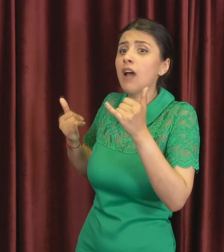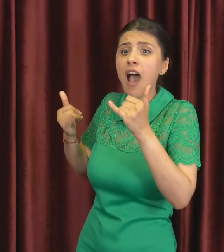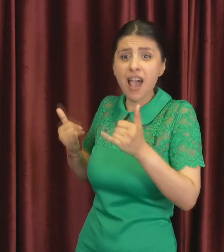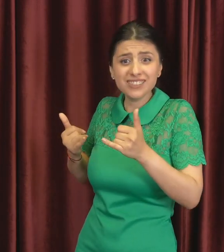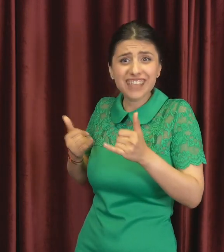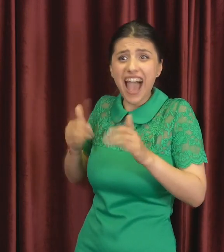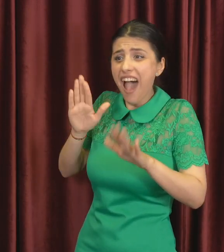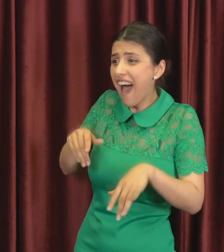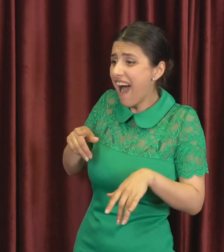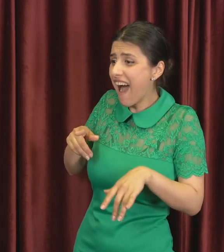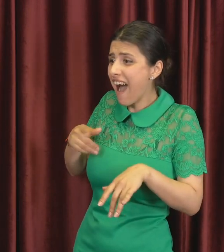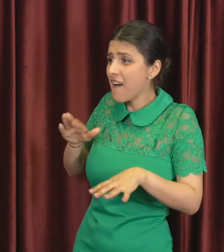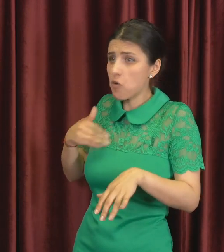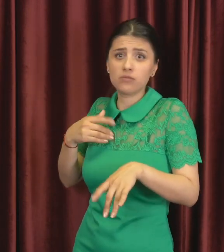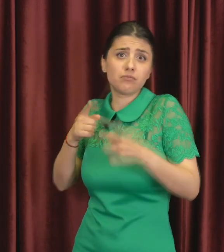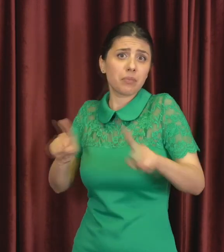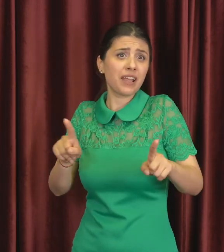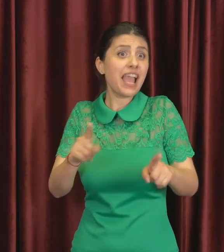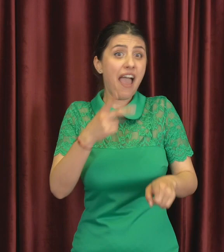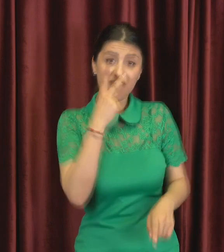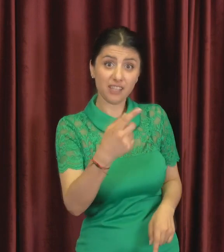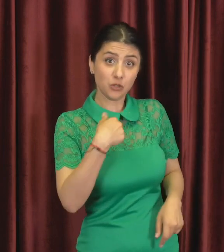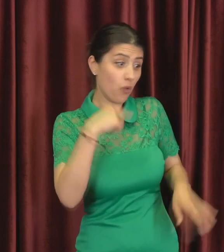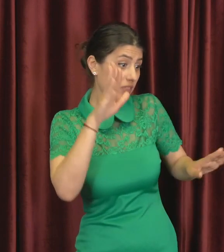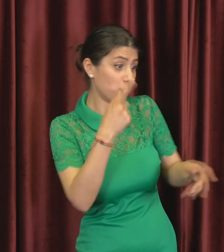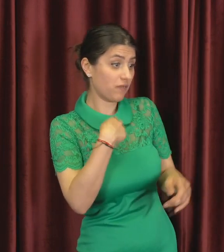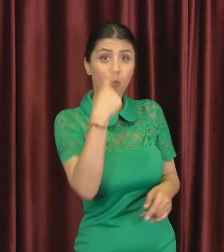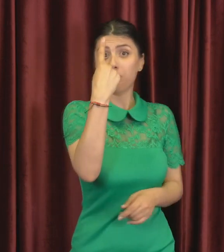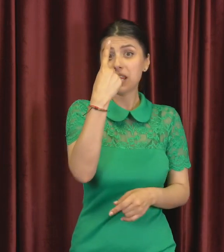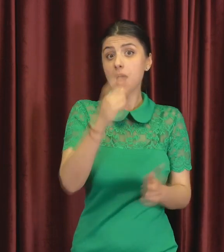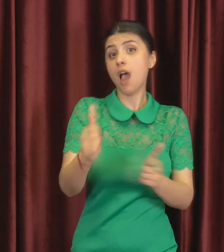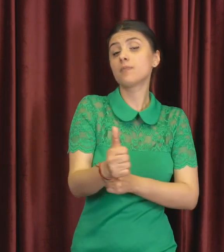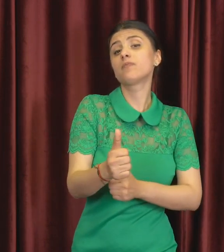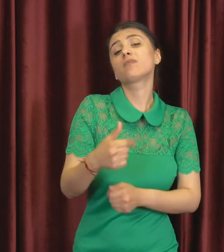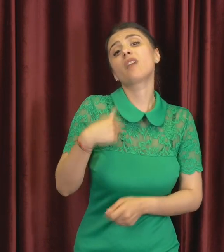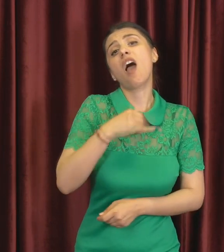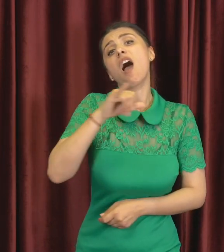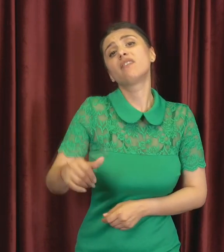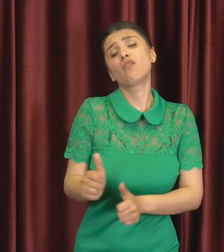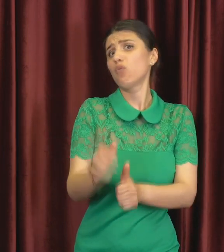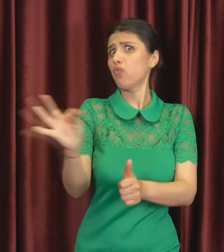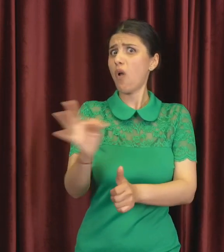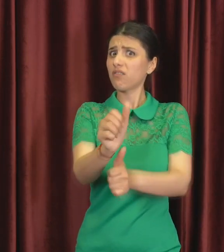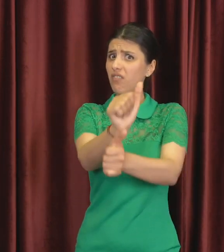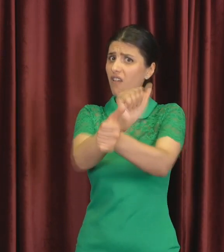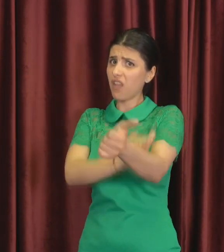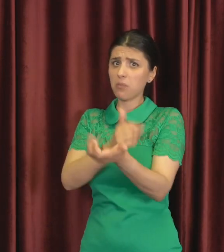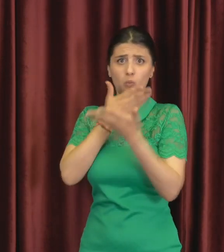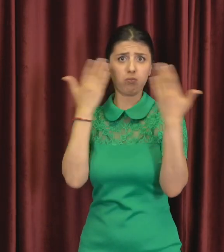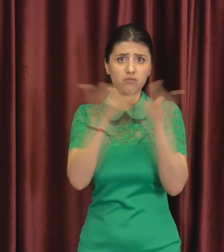Azi a fost o excepție. Vezi, eu trebuia să fiu prima. Doar că am venit foarte devreme, dar nu era nimeni. Așa că am